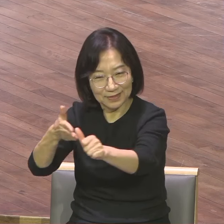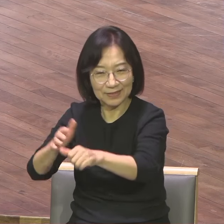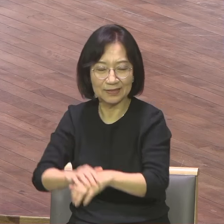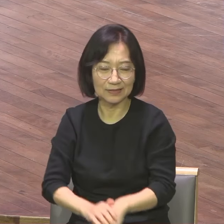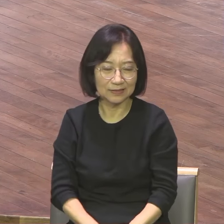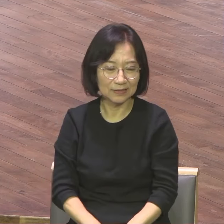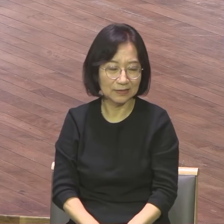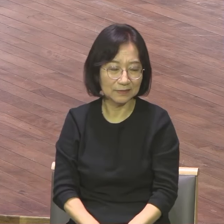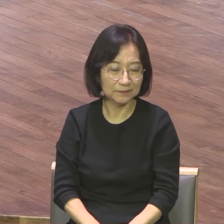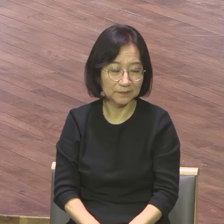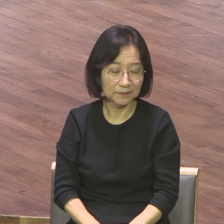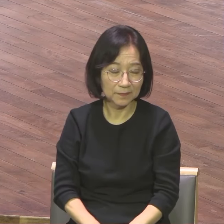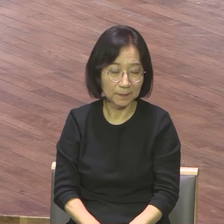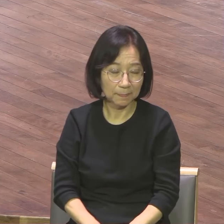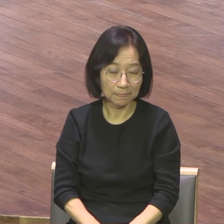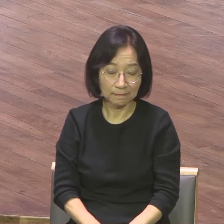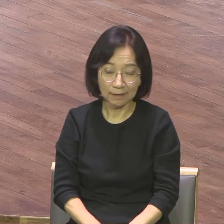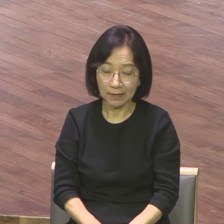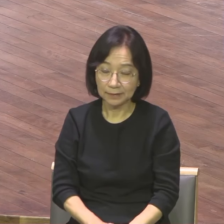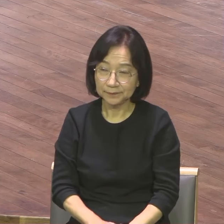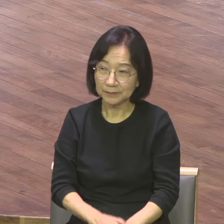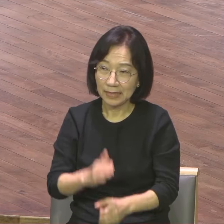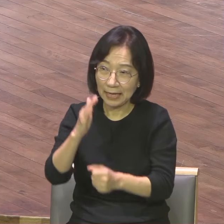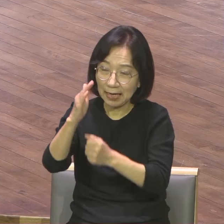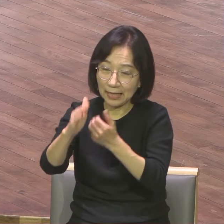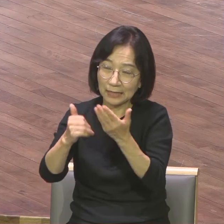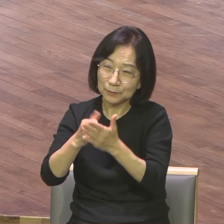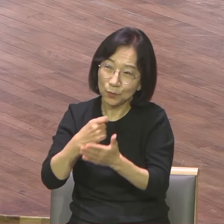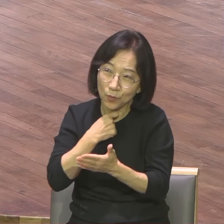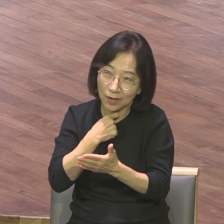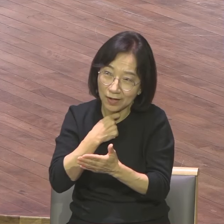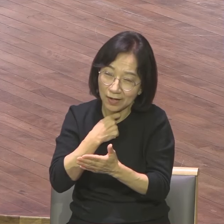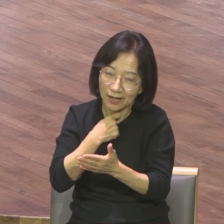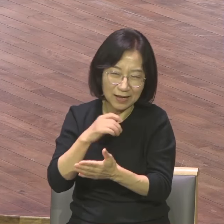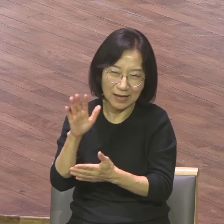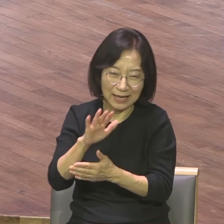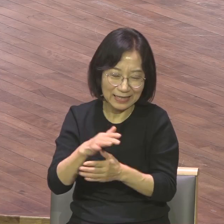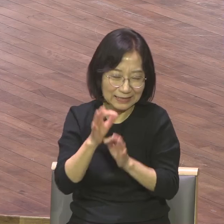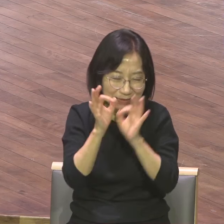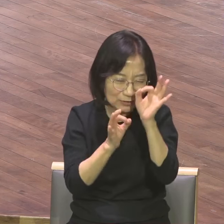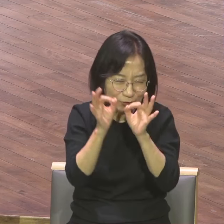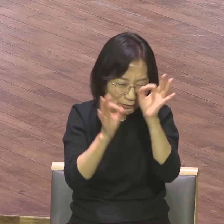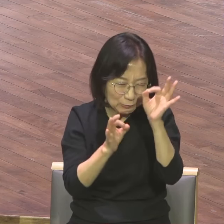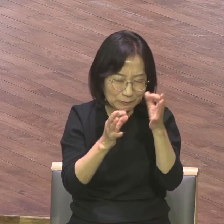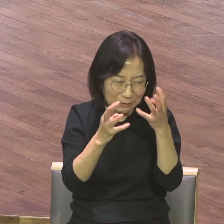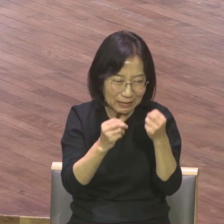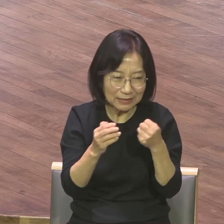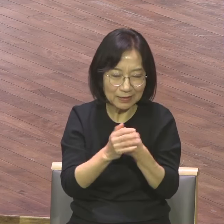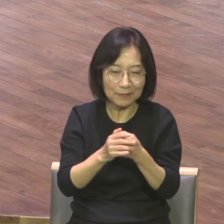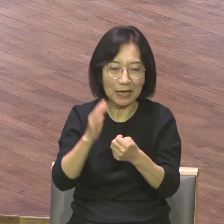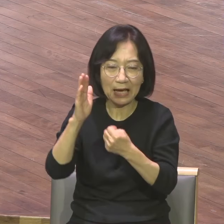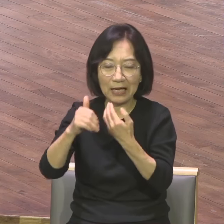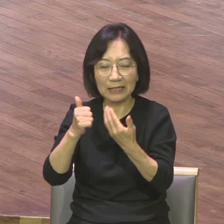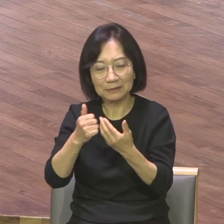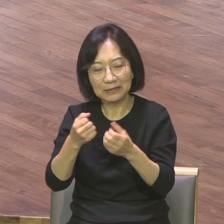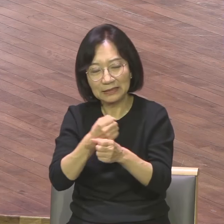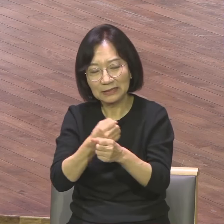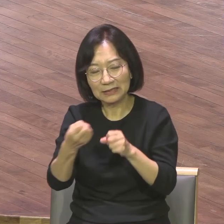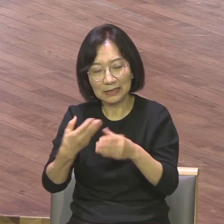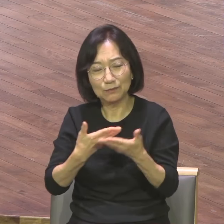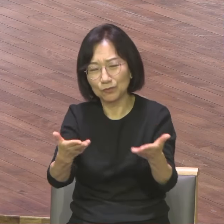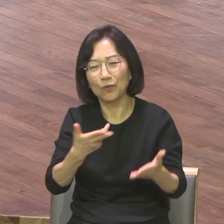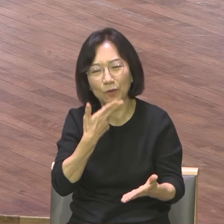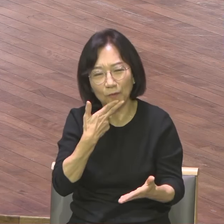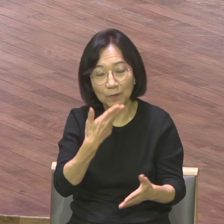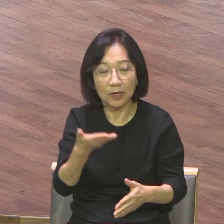지금까지는 하나님의 뜻에 합당한 삶이 아니었기 때문에 하나님이 듣지 않았지만은 돌이킨